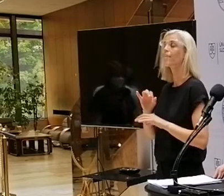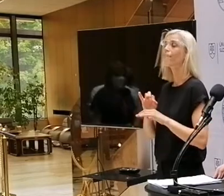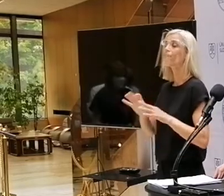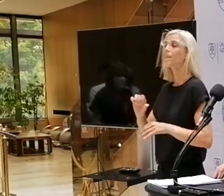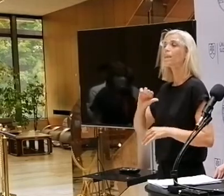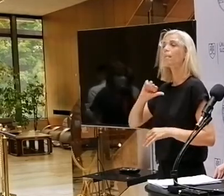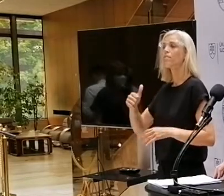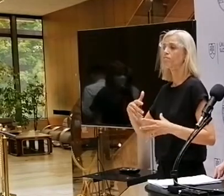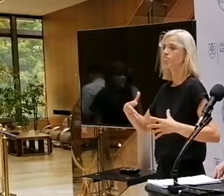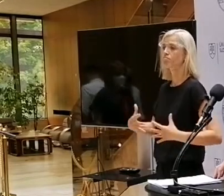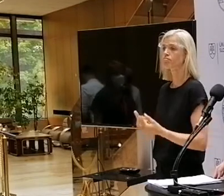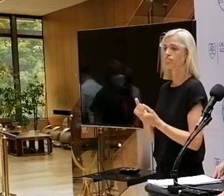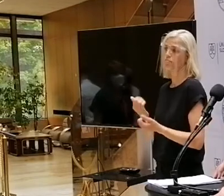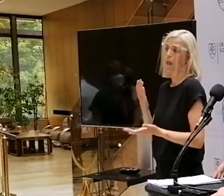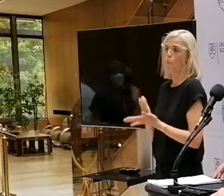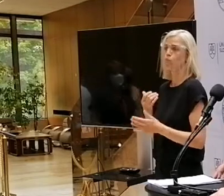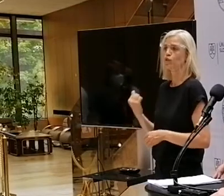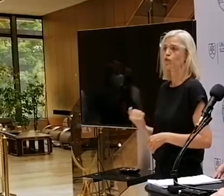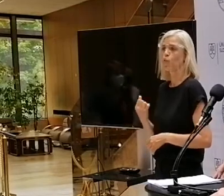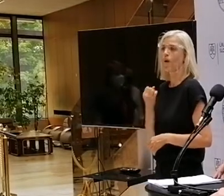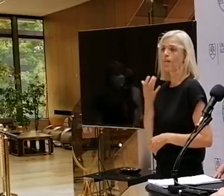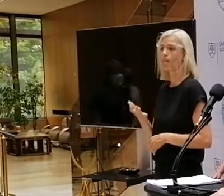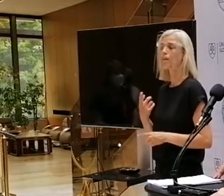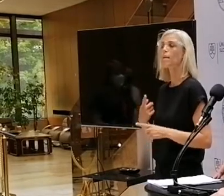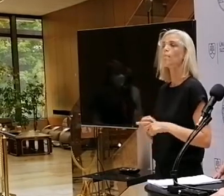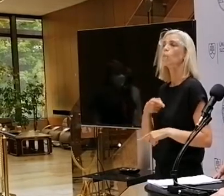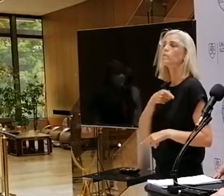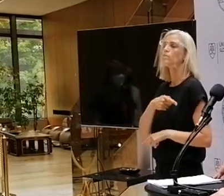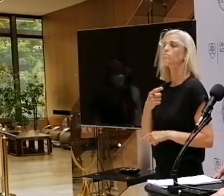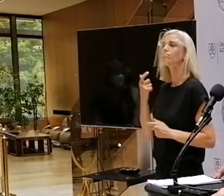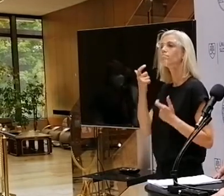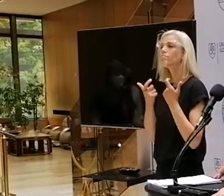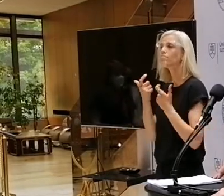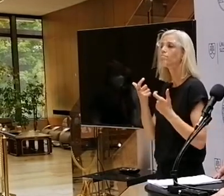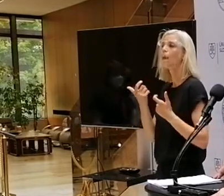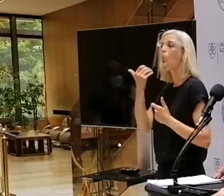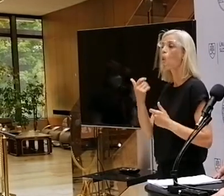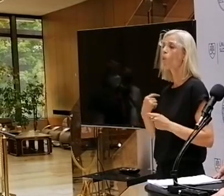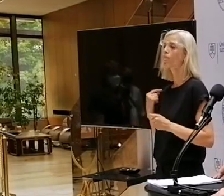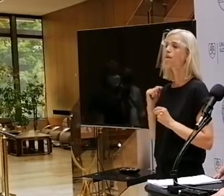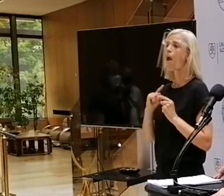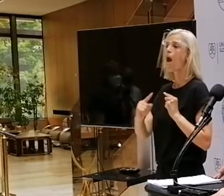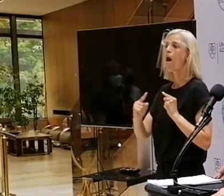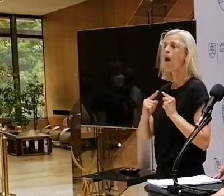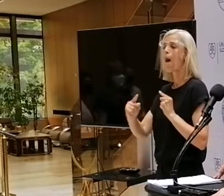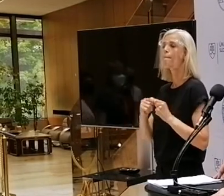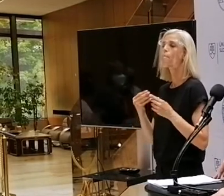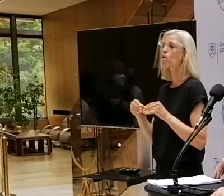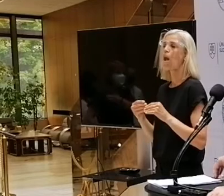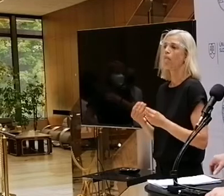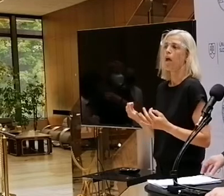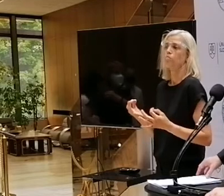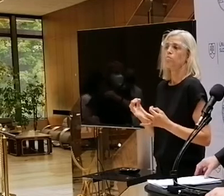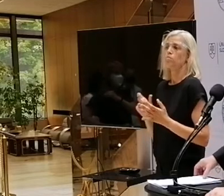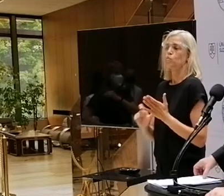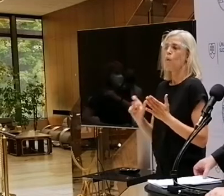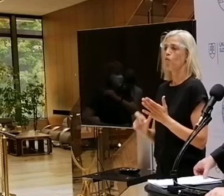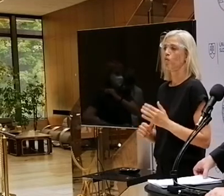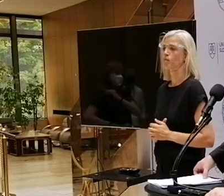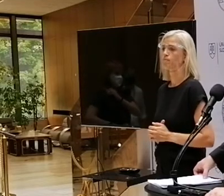takáto mohla začať fungovať a čo si od toho sľubujete, s čím tam budú môcť ľudia prísť? Môžu tam prísť prakticky